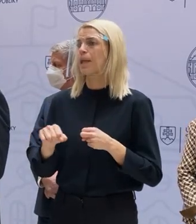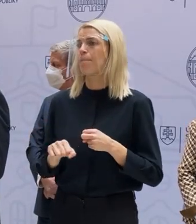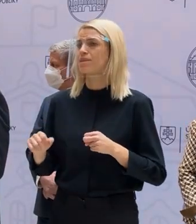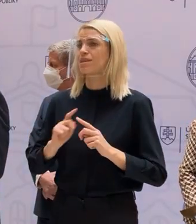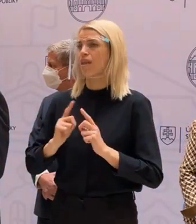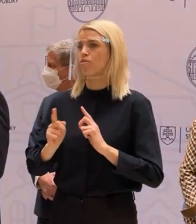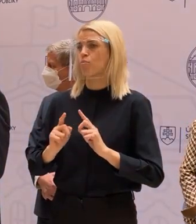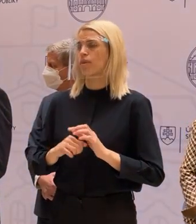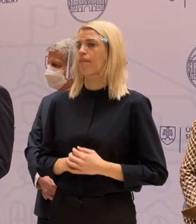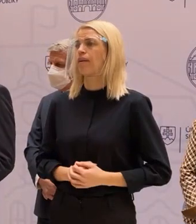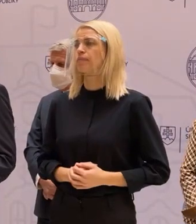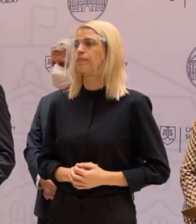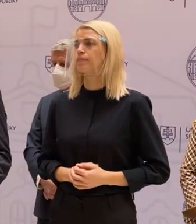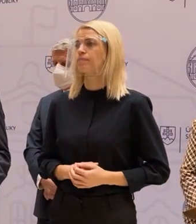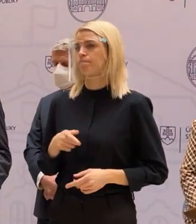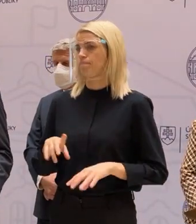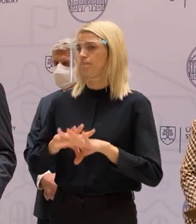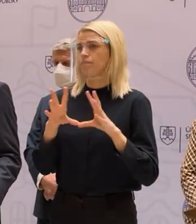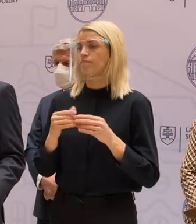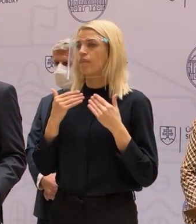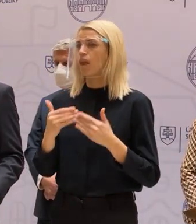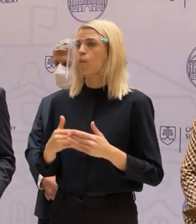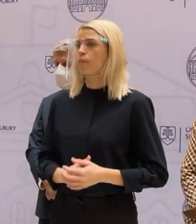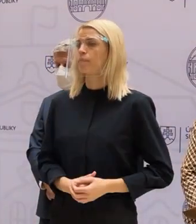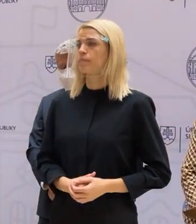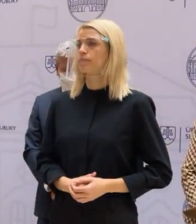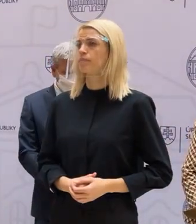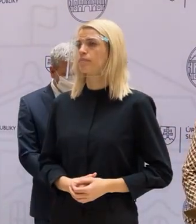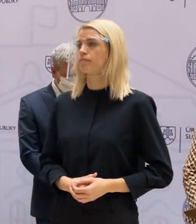doprava. Toľko z mojej strany. Ďakujem.